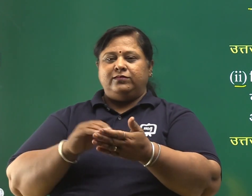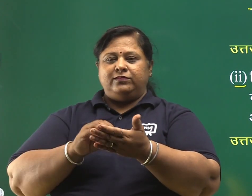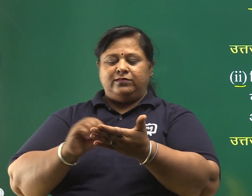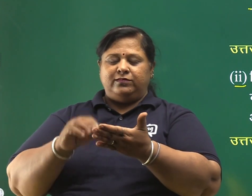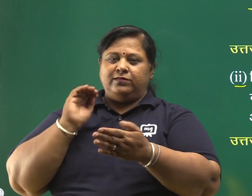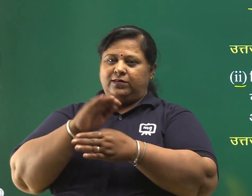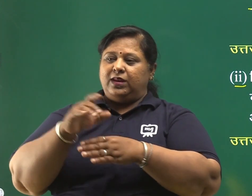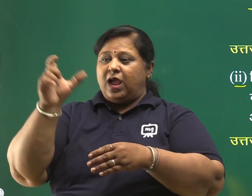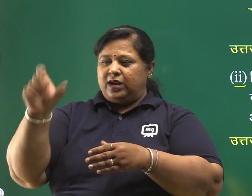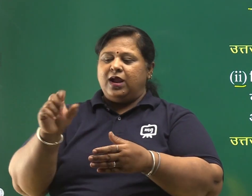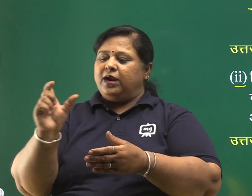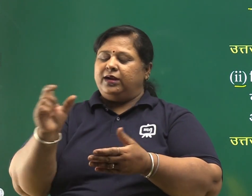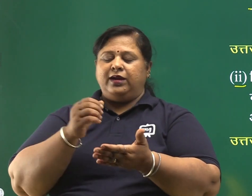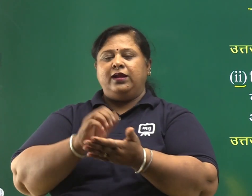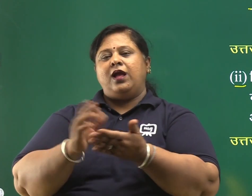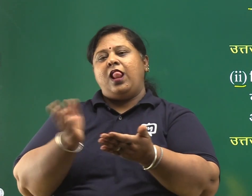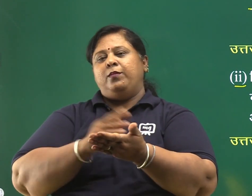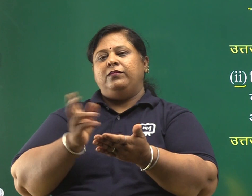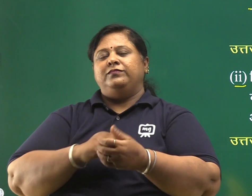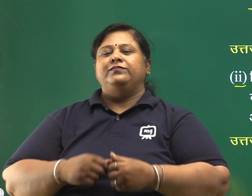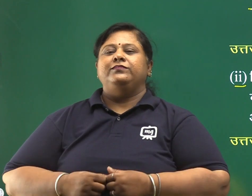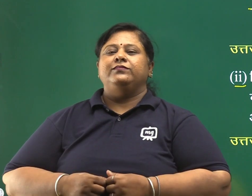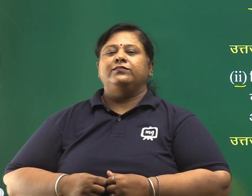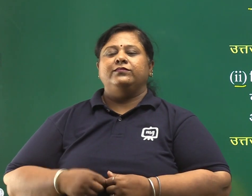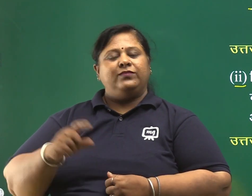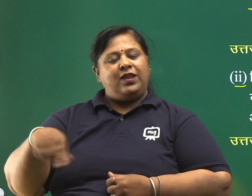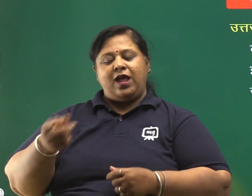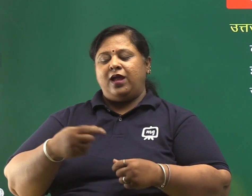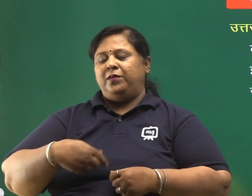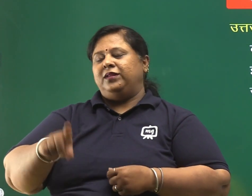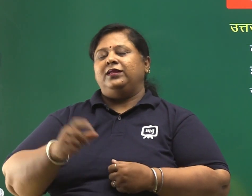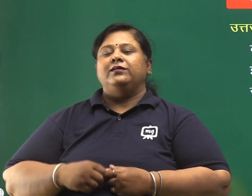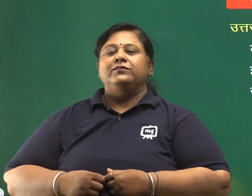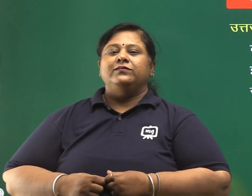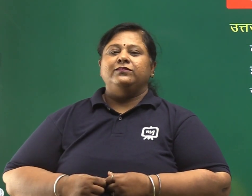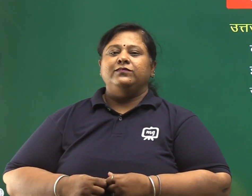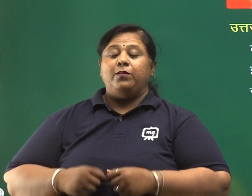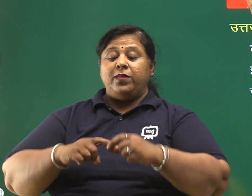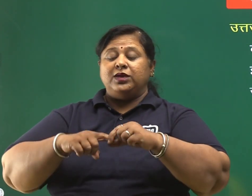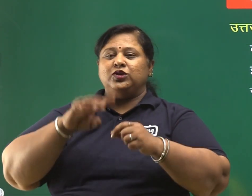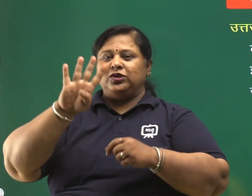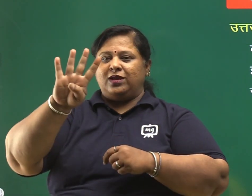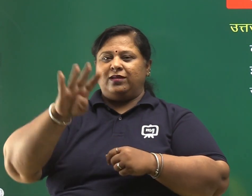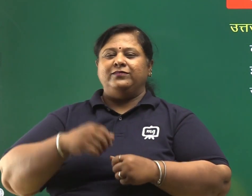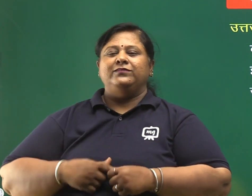था? डाक टिकटों का। आगे बढ़ते हैं। प्रश्न 4,